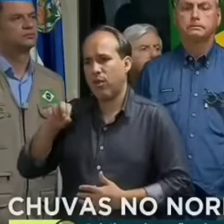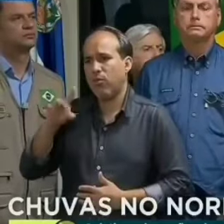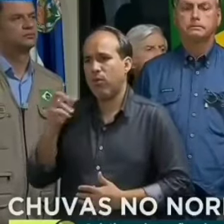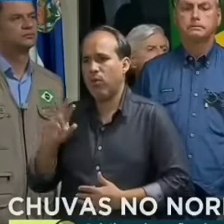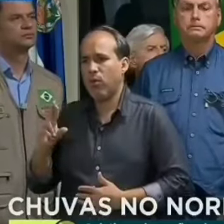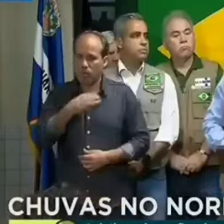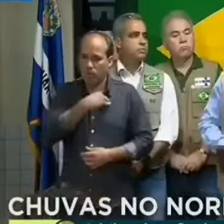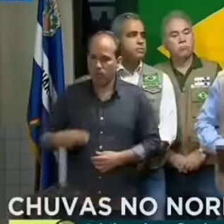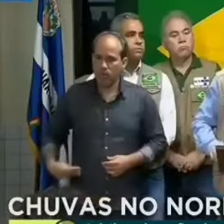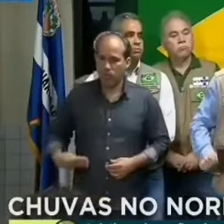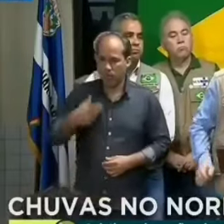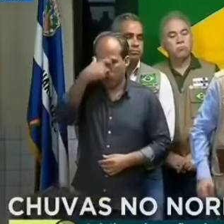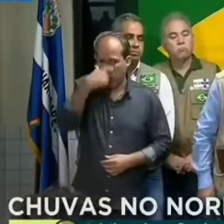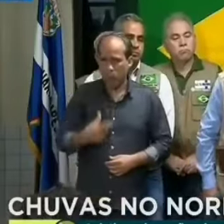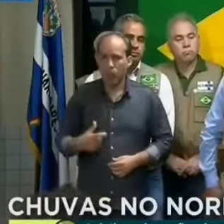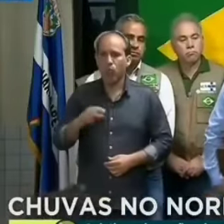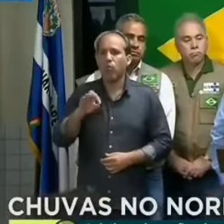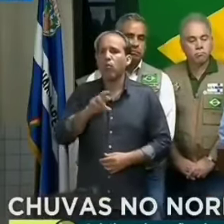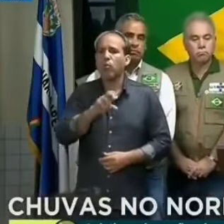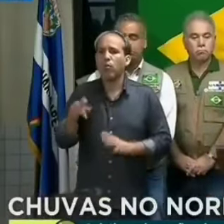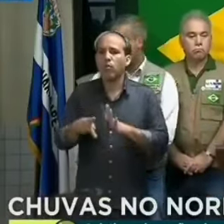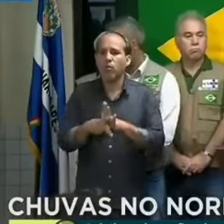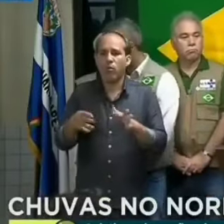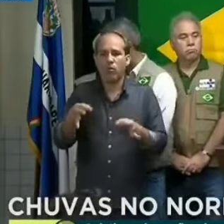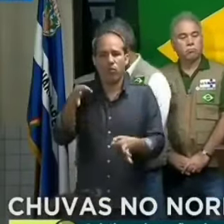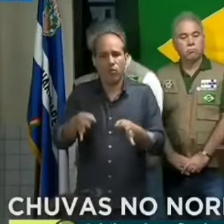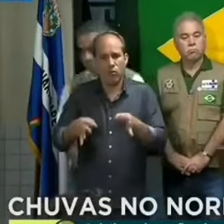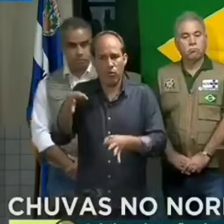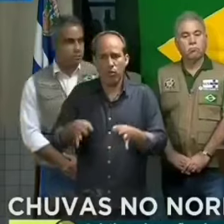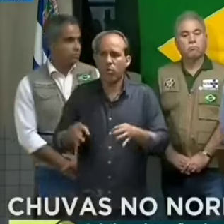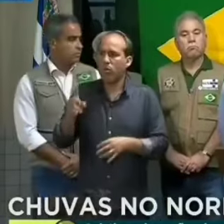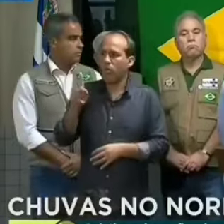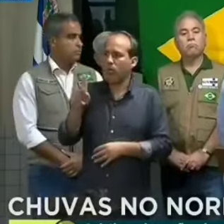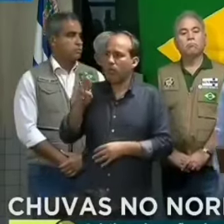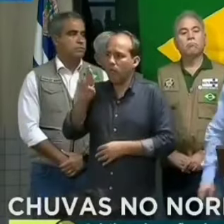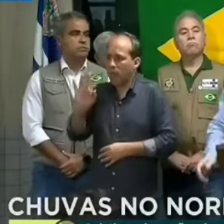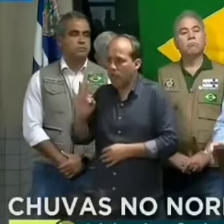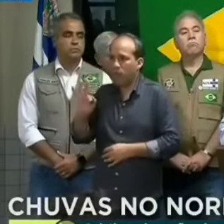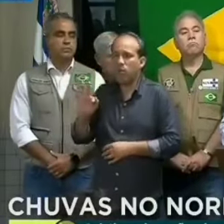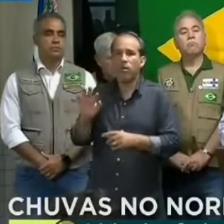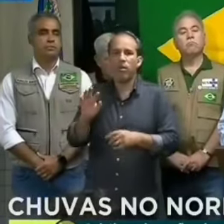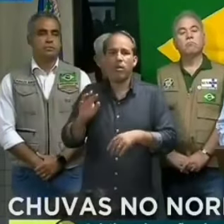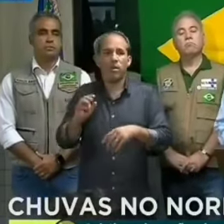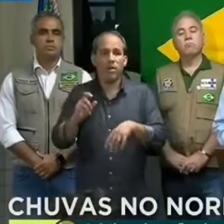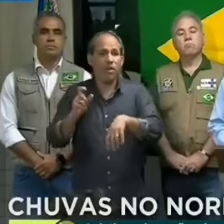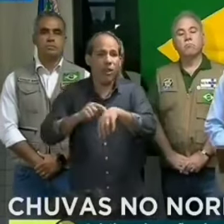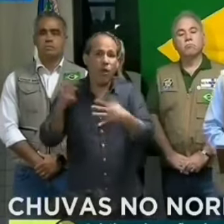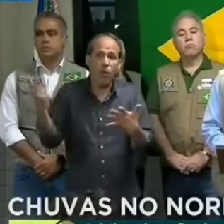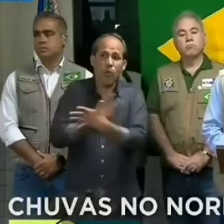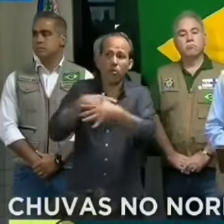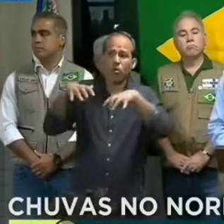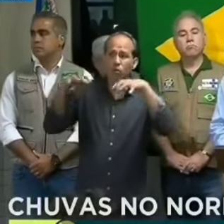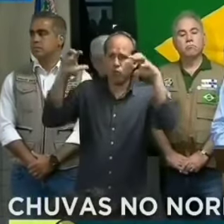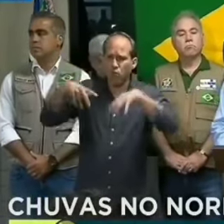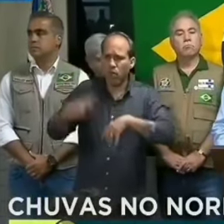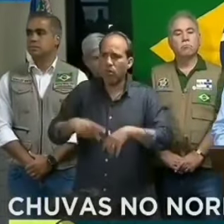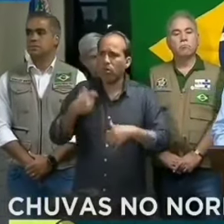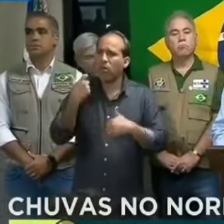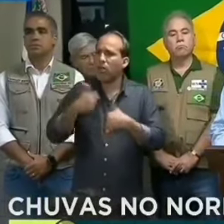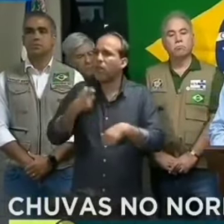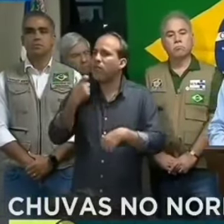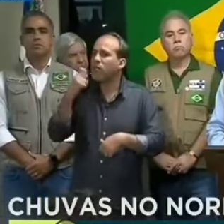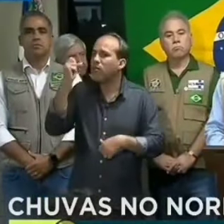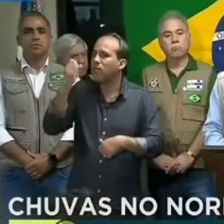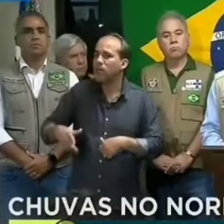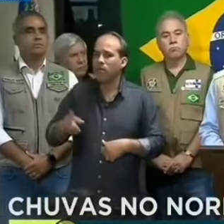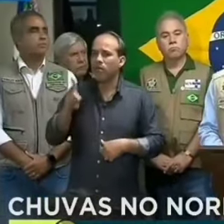para ações de reconstrução. Presidente, através da Polícia Rodoviária Federal, desde as primeiras horas das chuvas aqui, na madrugada ainda de sexta-feira, a